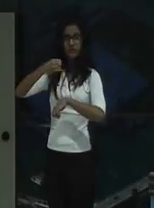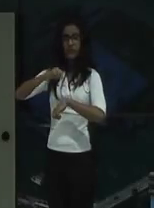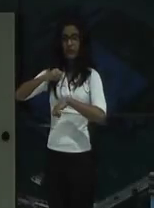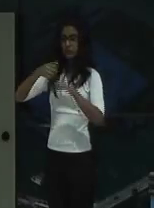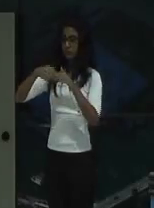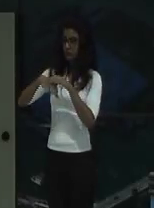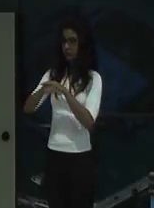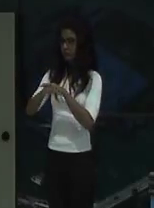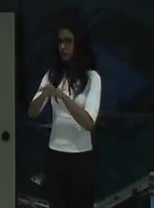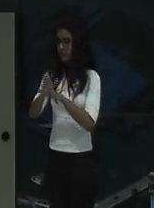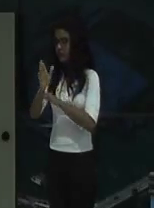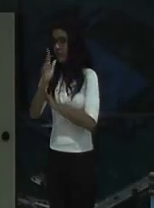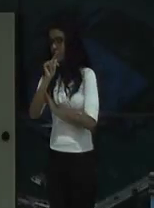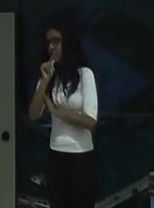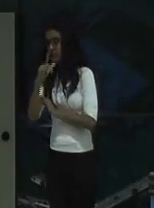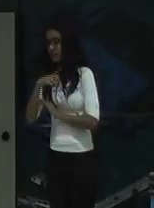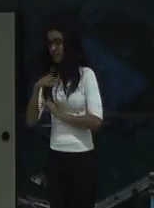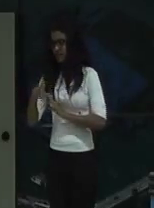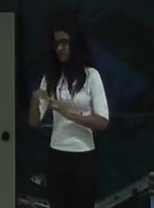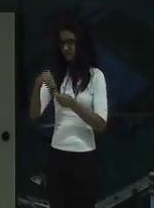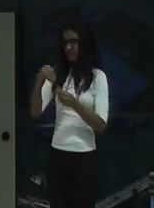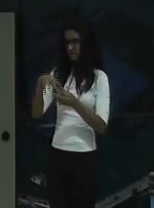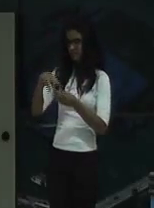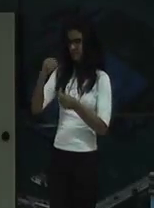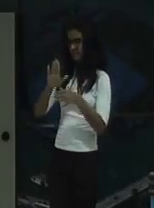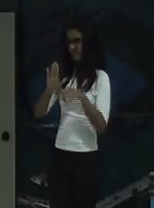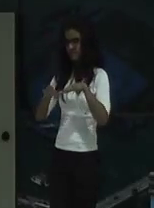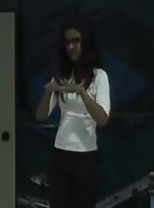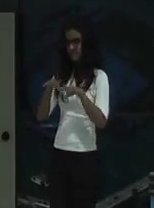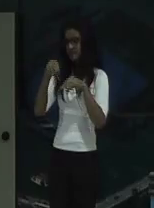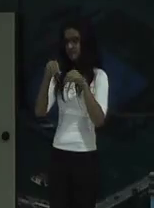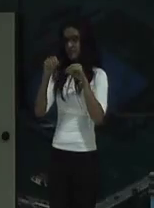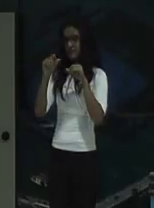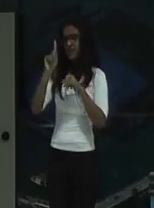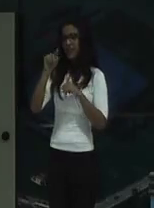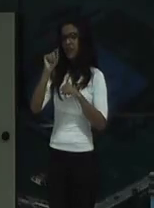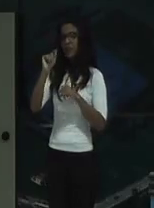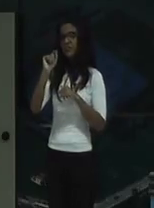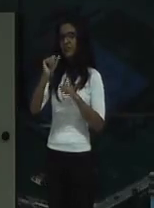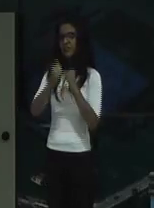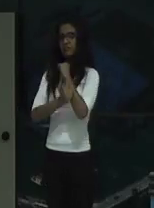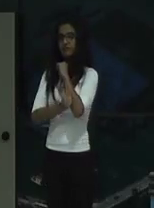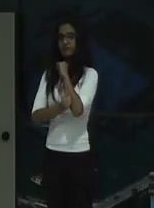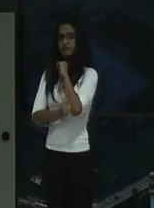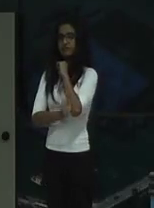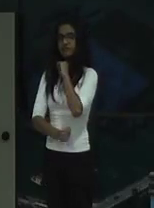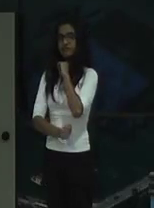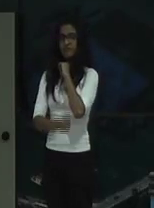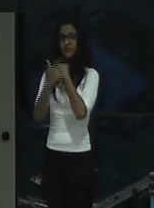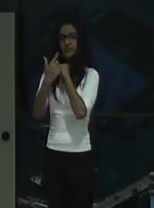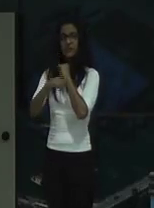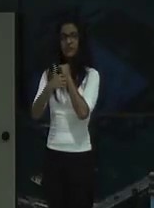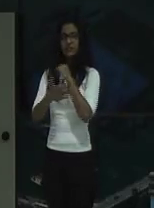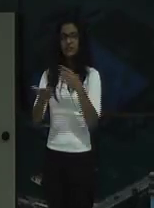quando você pisa em determinado local, a lama, e aquela lama ali é restos fecais, e ali não tem que nos